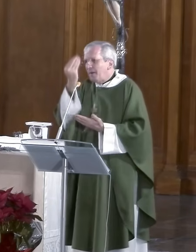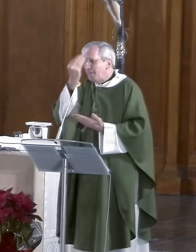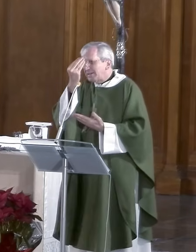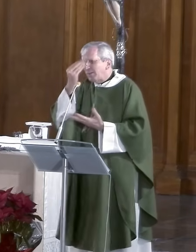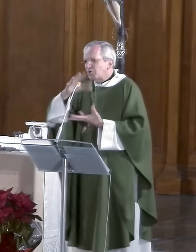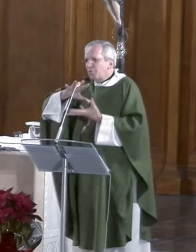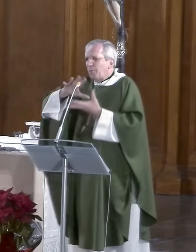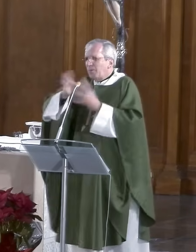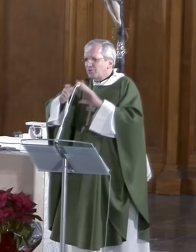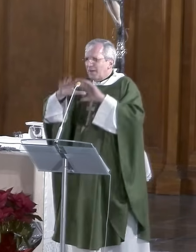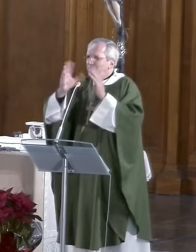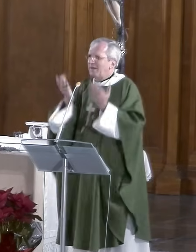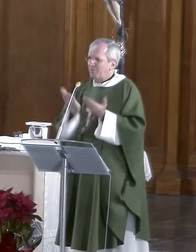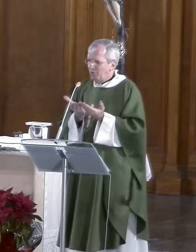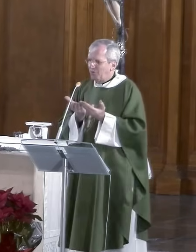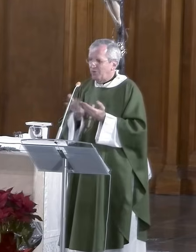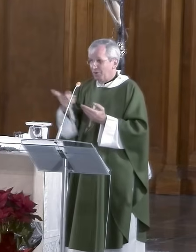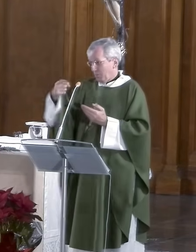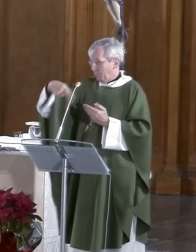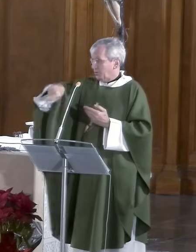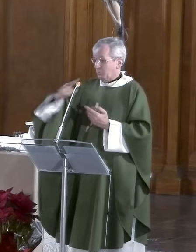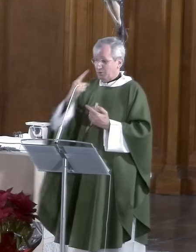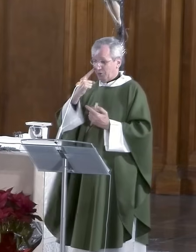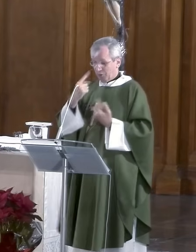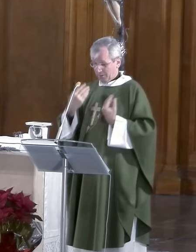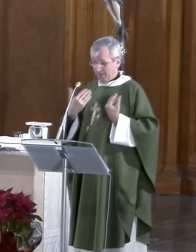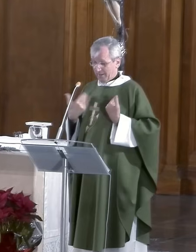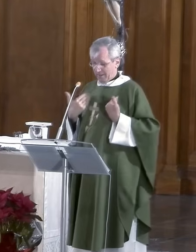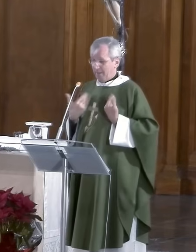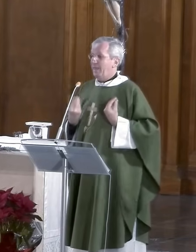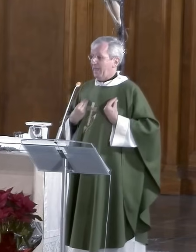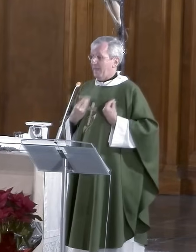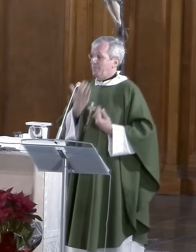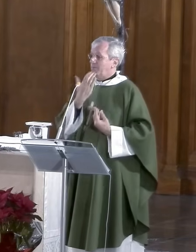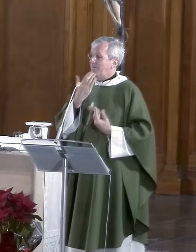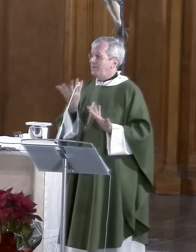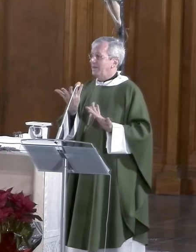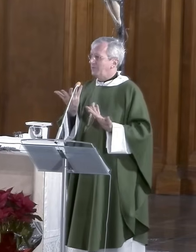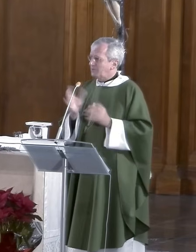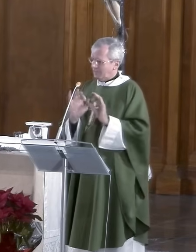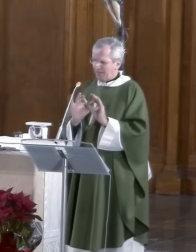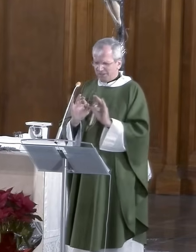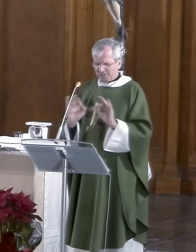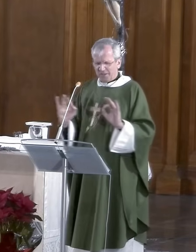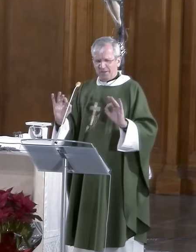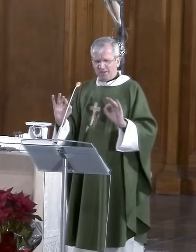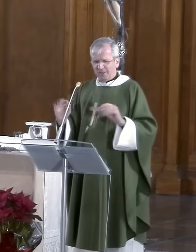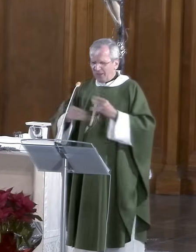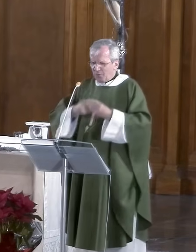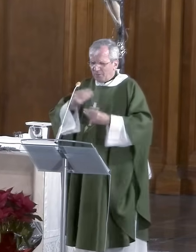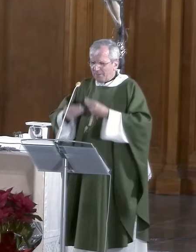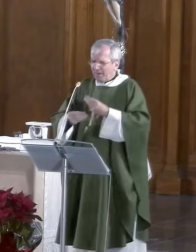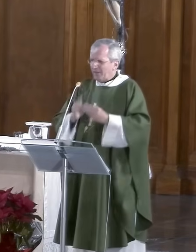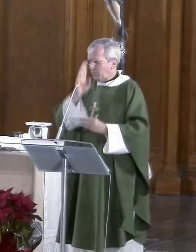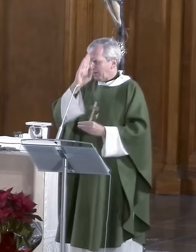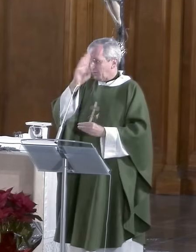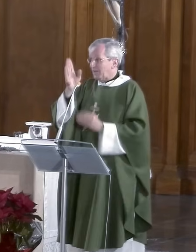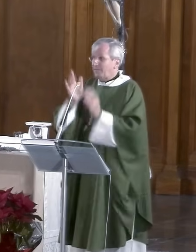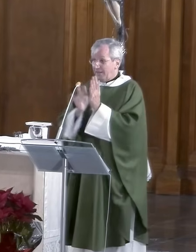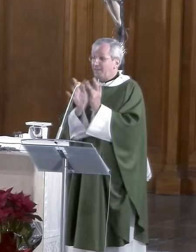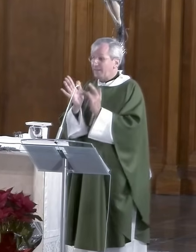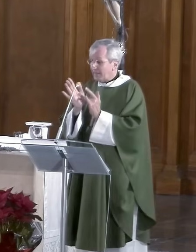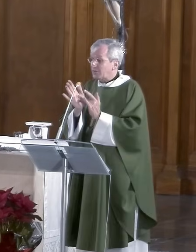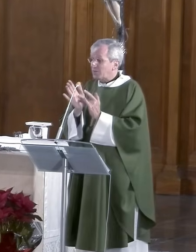decir, pensamos, ¿cómo podemos cambiar el mundo? Pues nuestro ejemplo de vida, nuestra sencillez, nuestra manera de actuar,